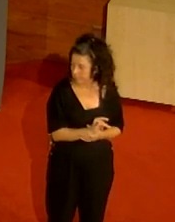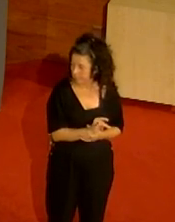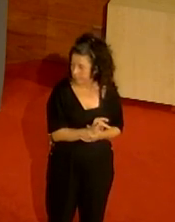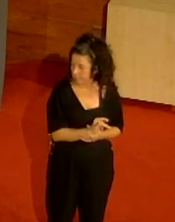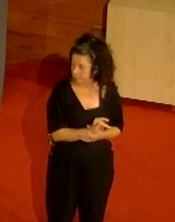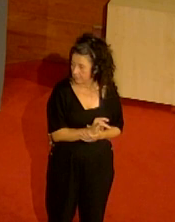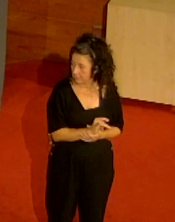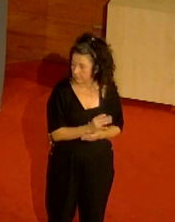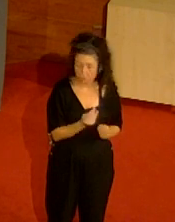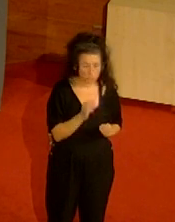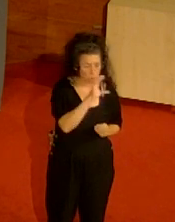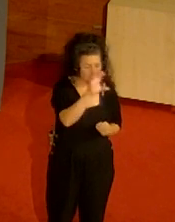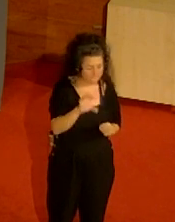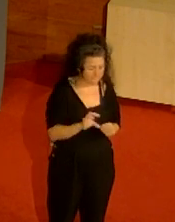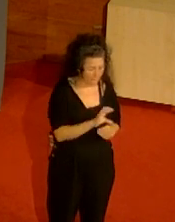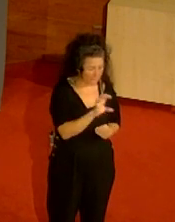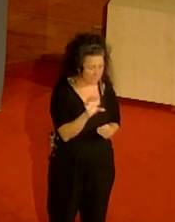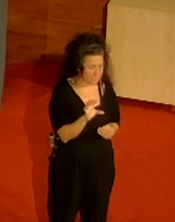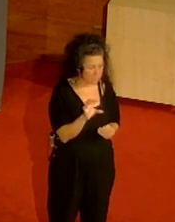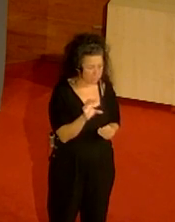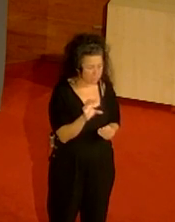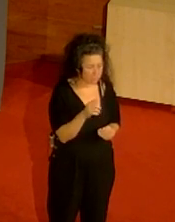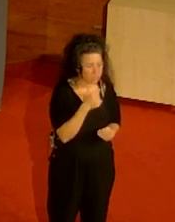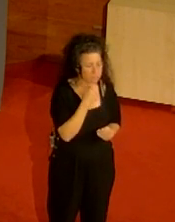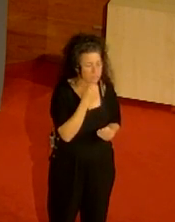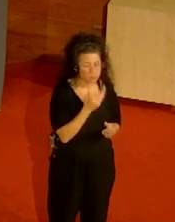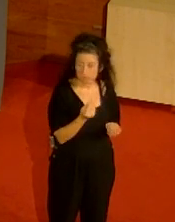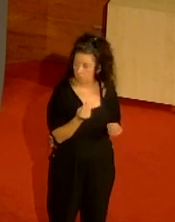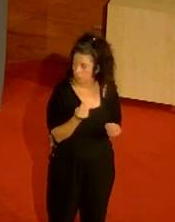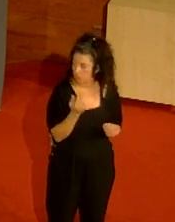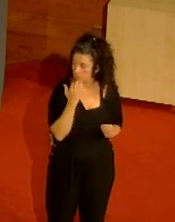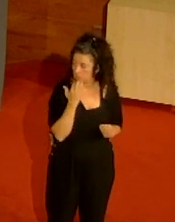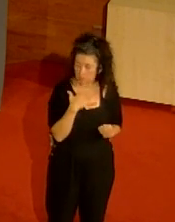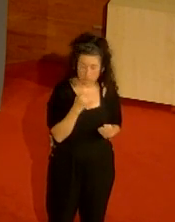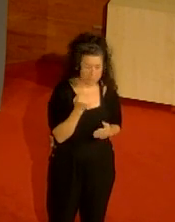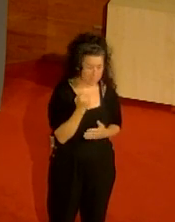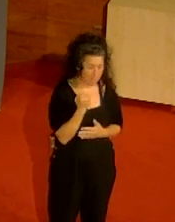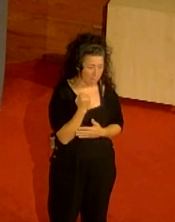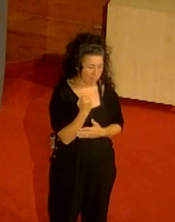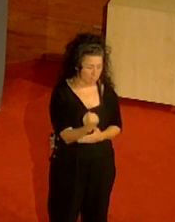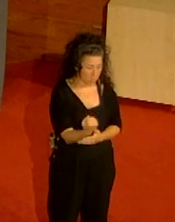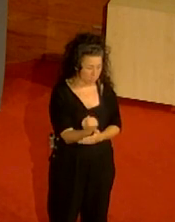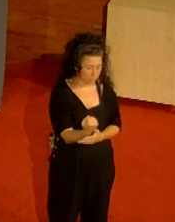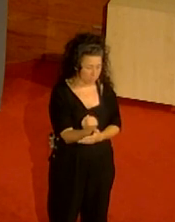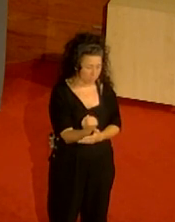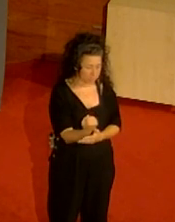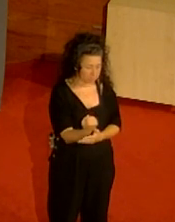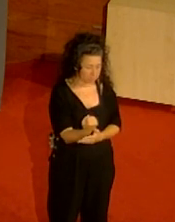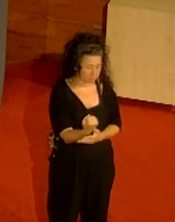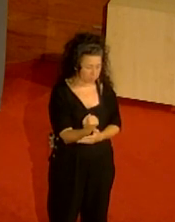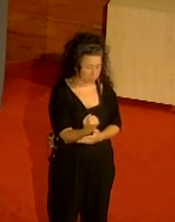yo en muchos países digo, bueno, me gusta mucho si puedes dar apoyo a una ONG que sea sólida,